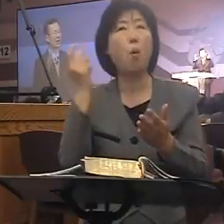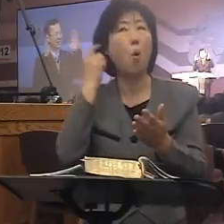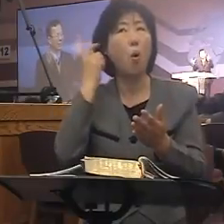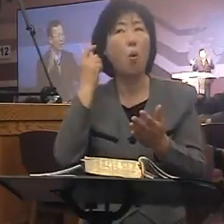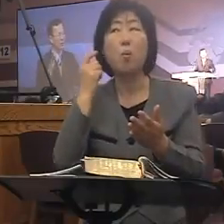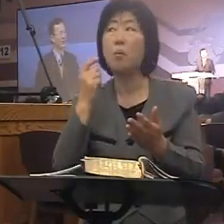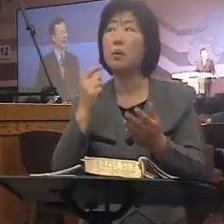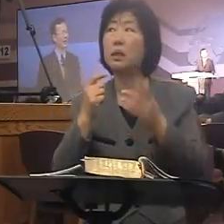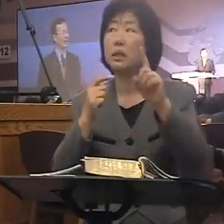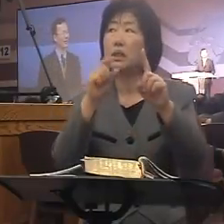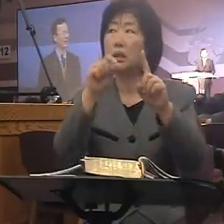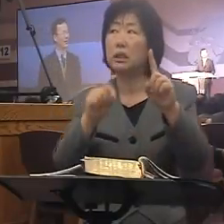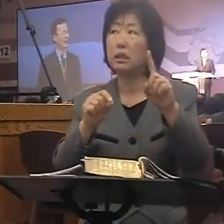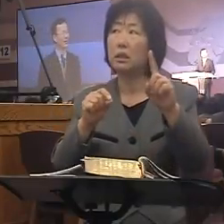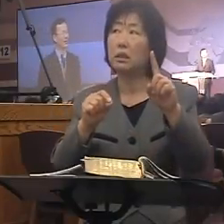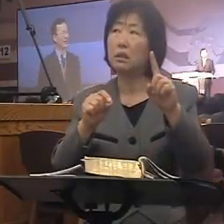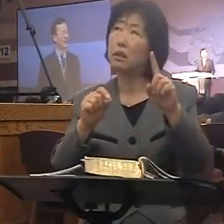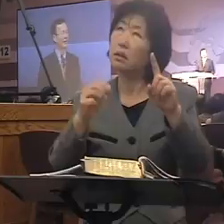산에 올라가 기도하셨다.